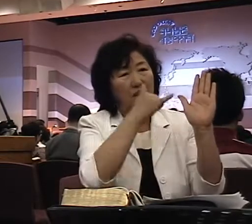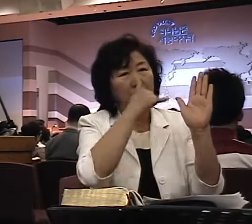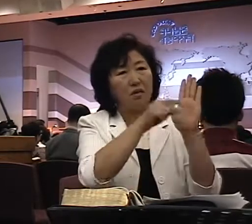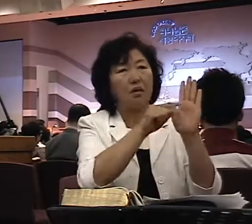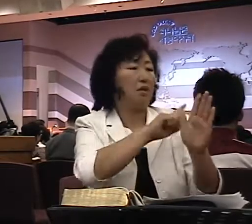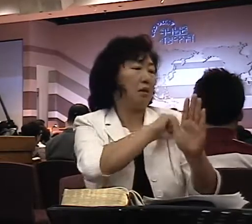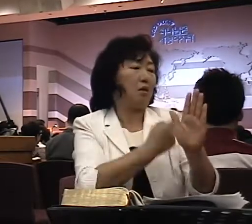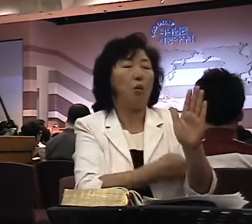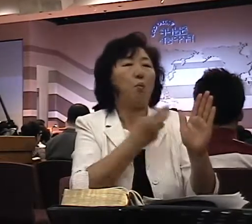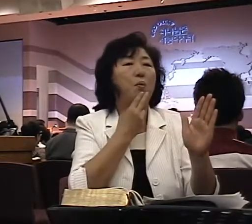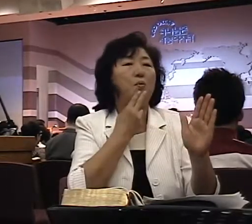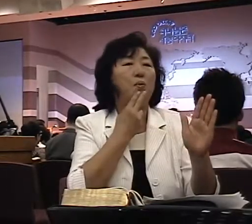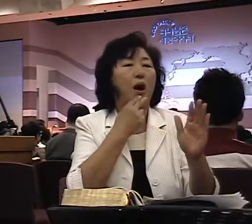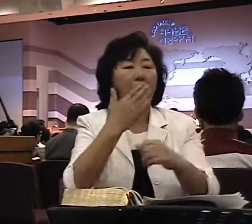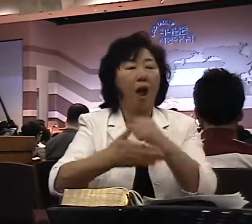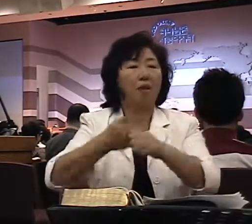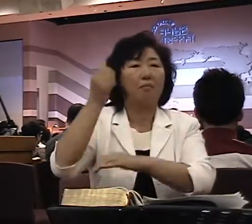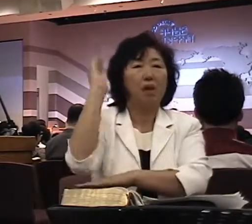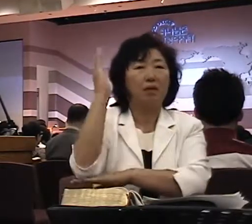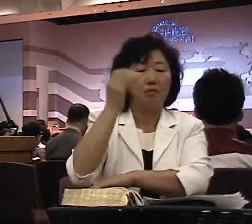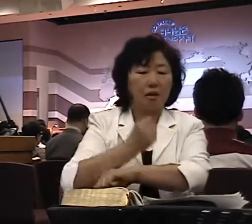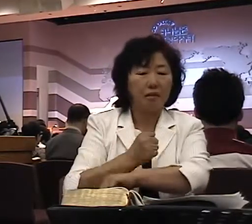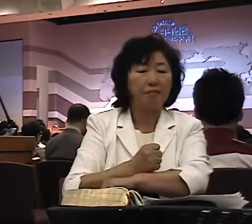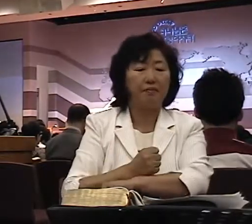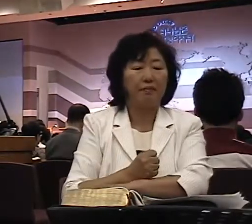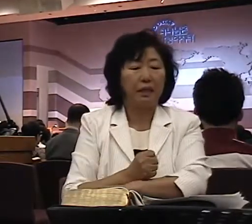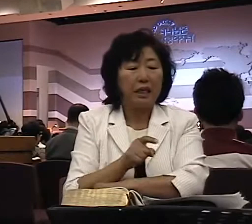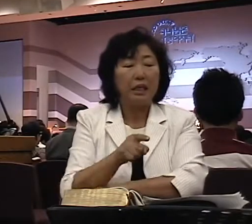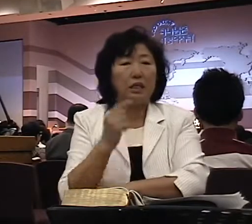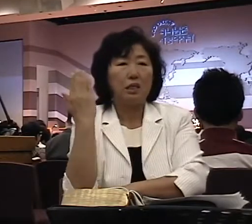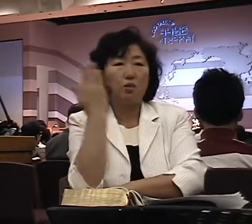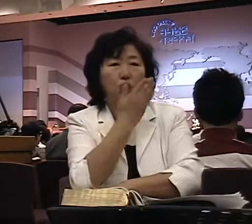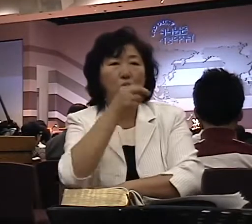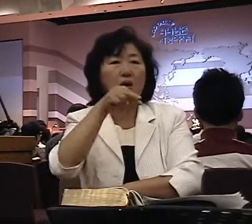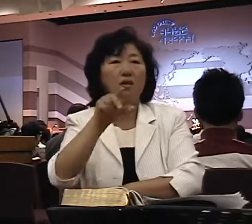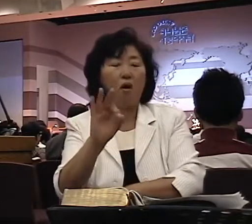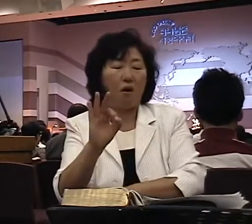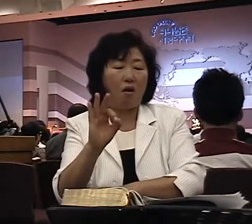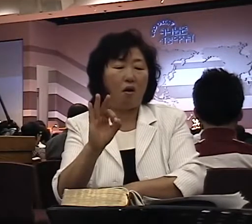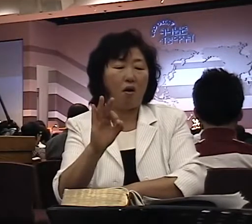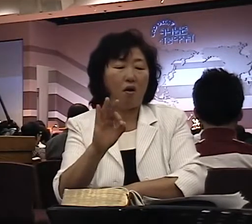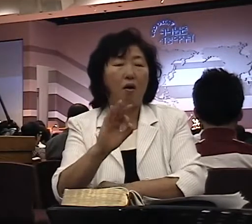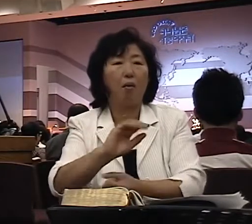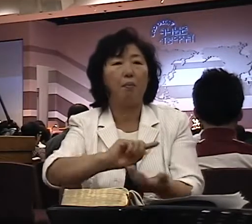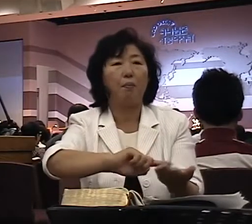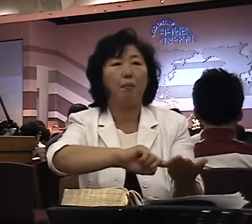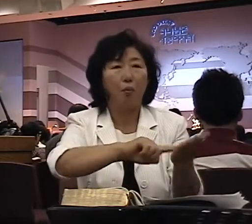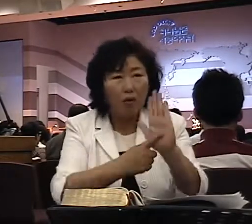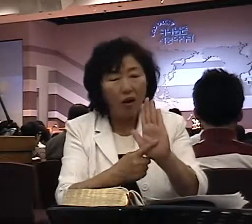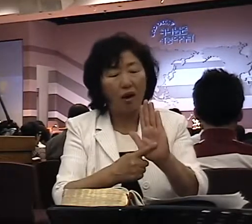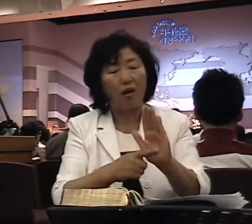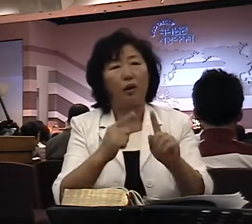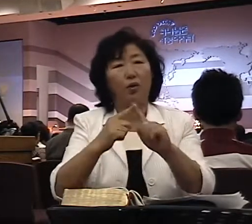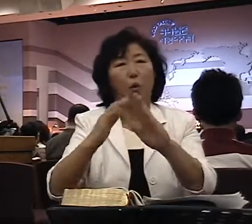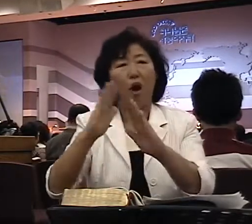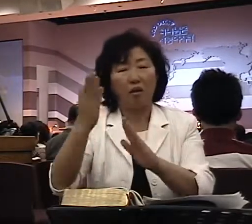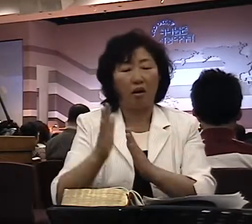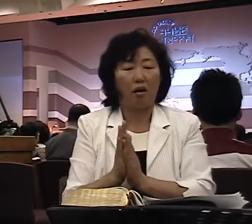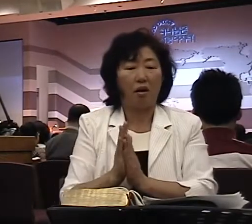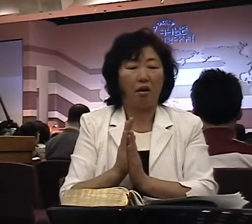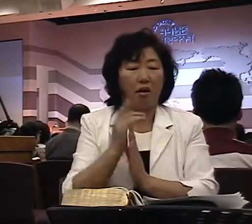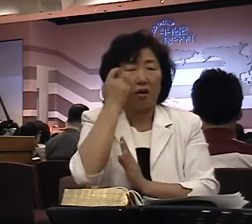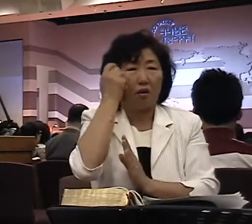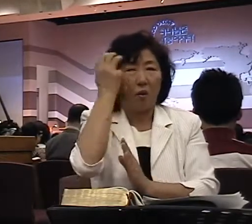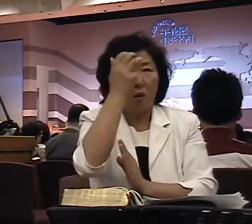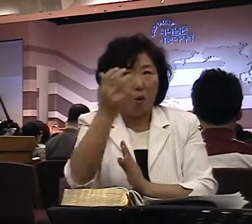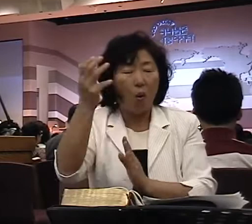그래서 하나님은 말씀하시는 거예요. 이 순결성을 발휘하는 교회가 돼요. 영혼과 거스려 싸우는 이